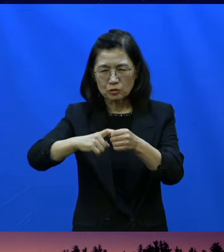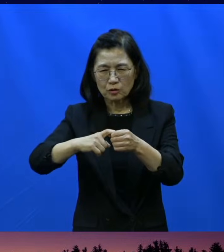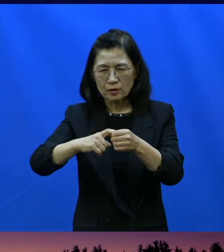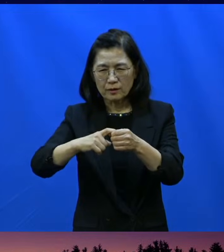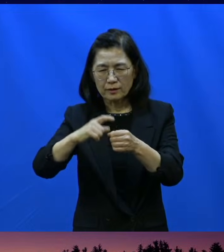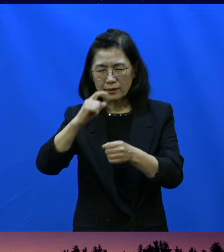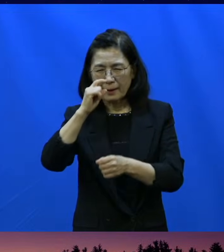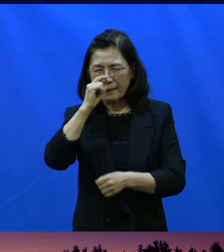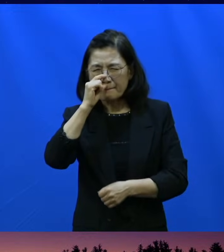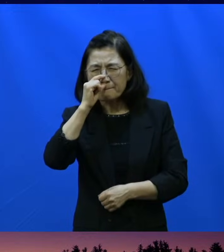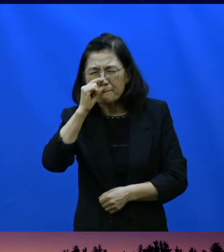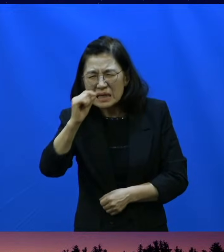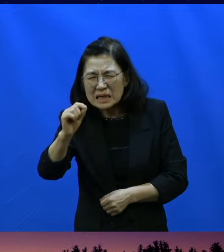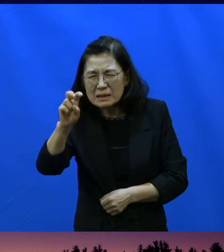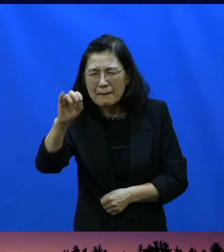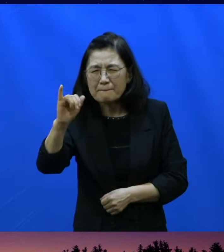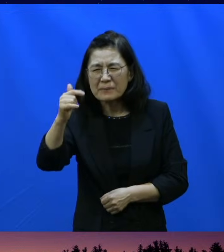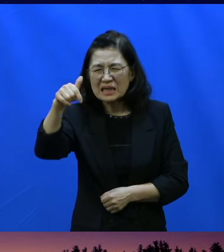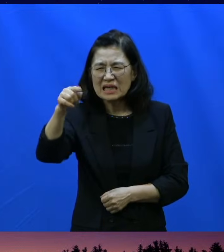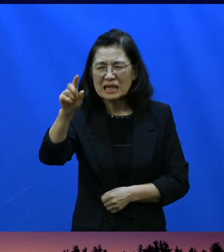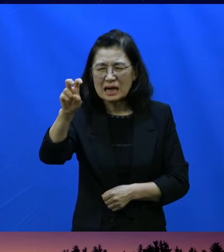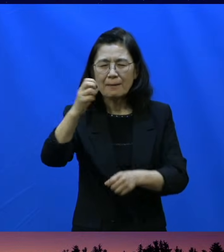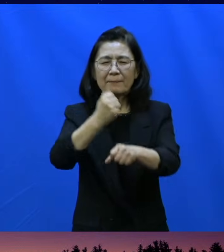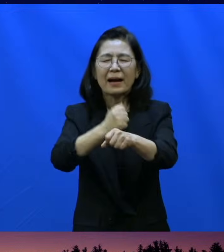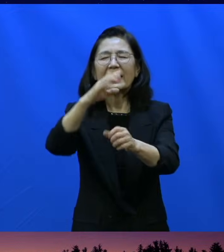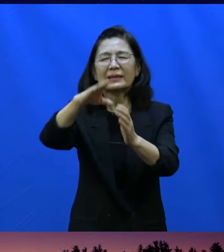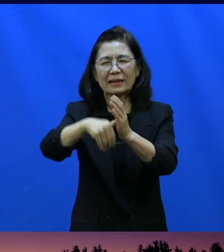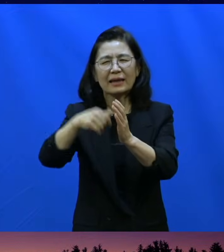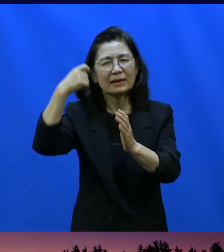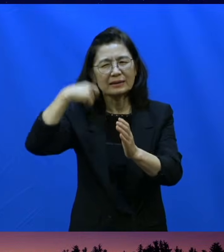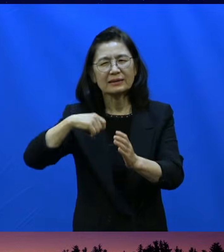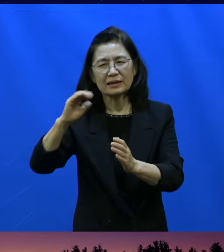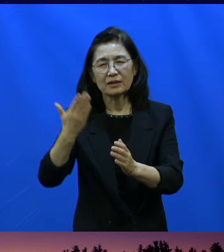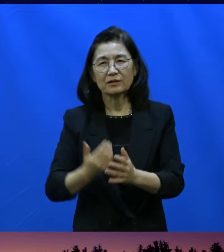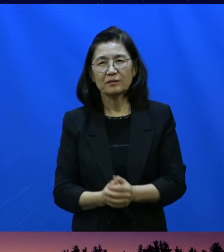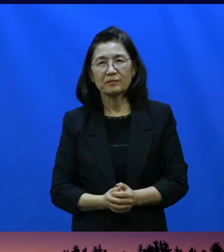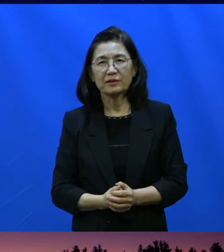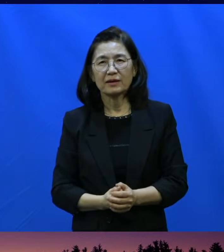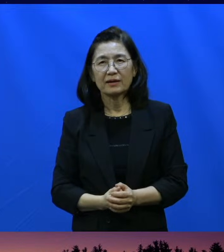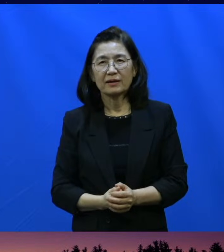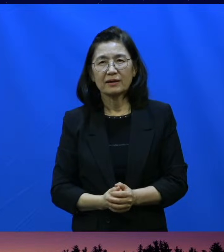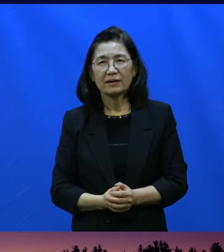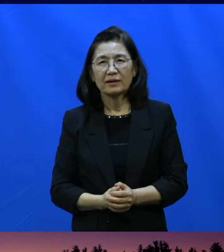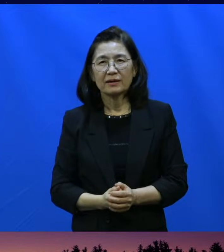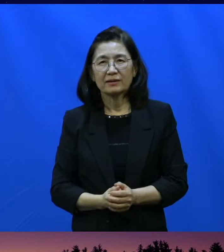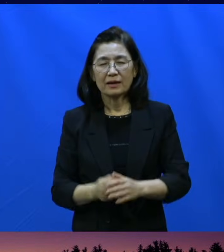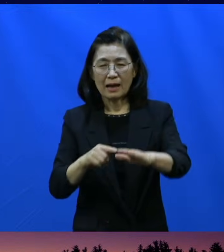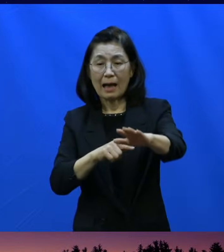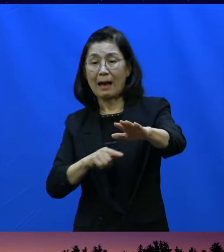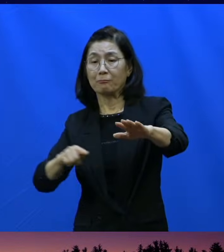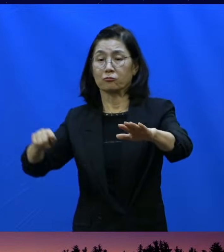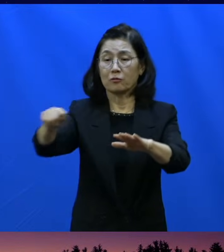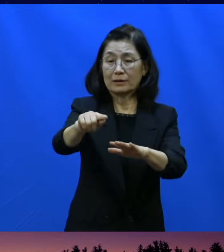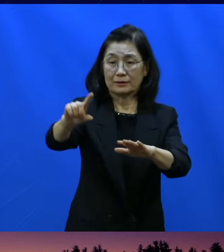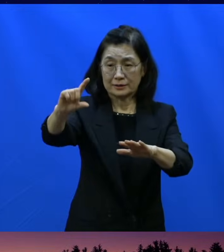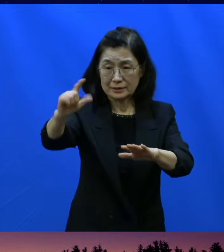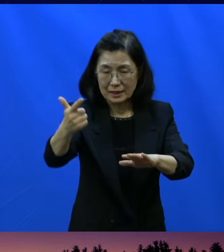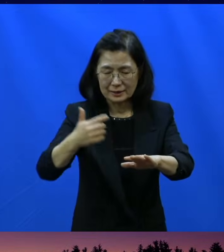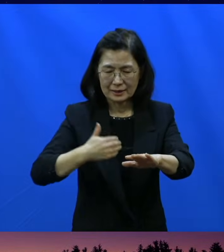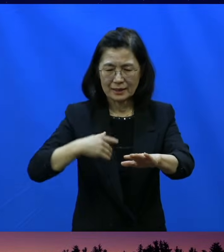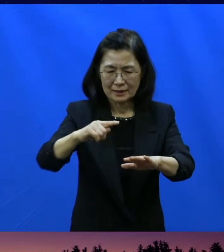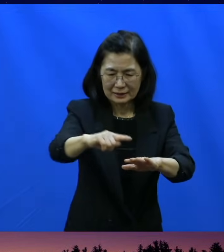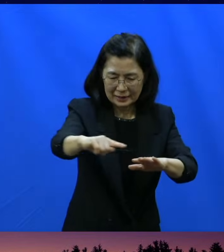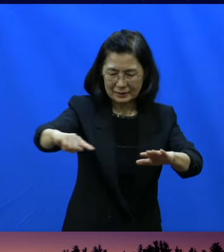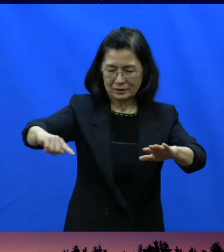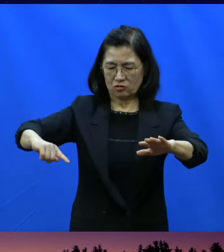맡게 할 때 내가 힘을 주면 일은 망가지는 것입니다. 앞으로 가는 게 아니라 뒤로 밀려난다는 거. 나는 한다고